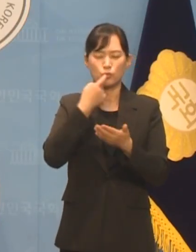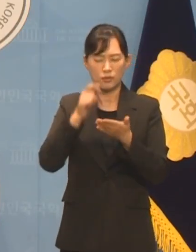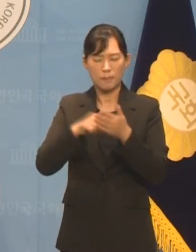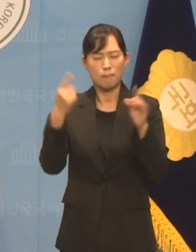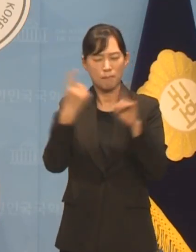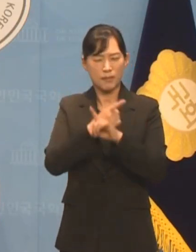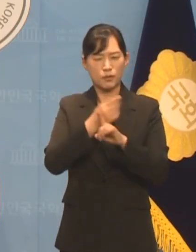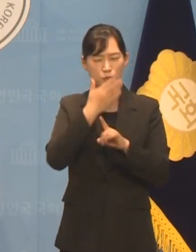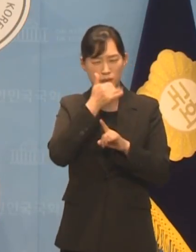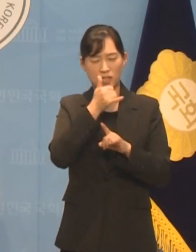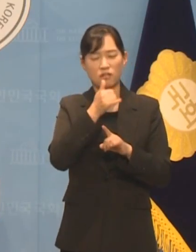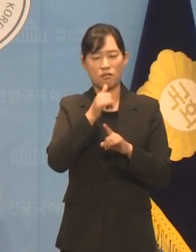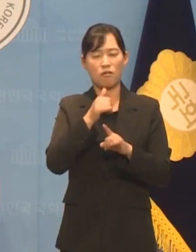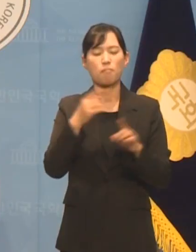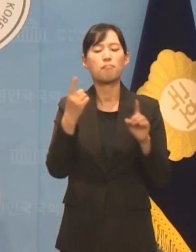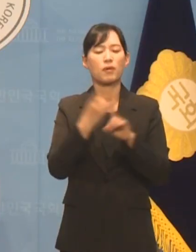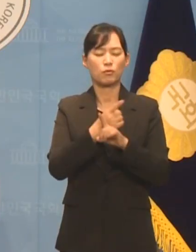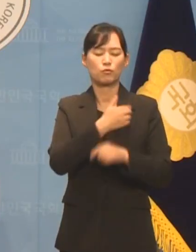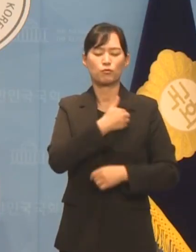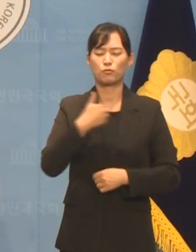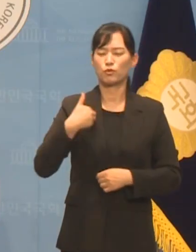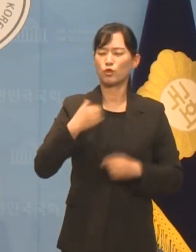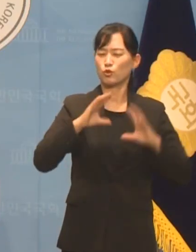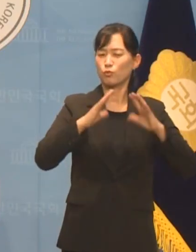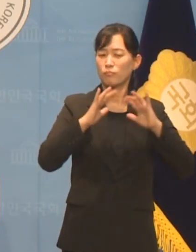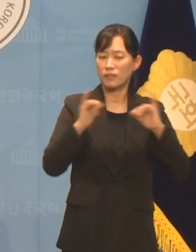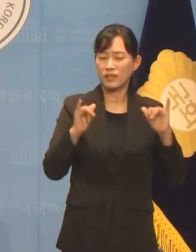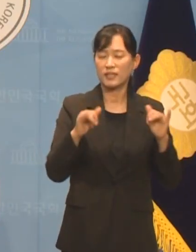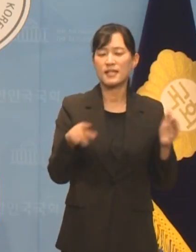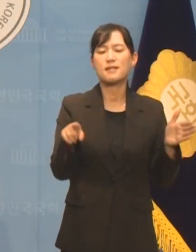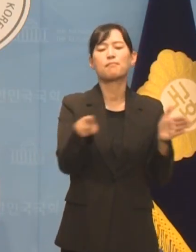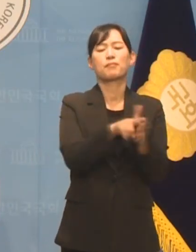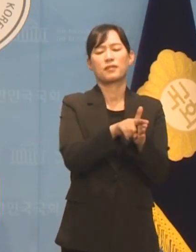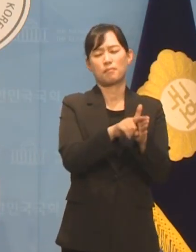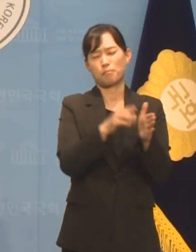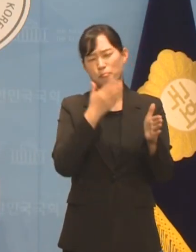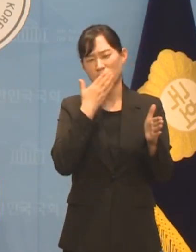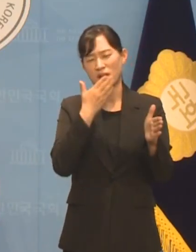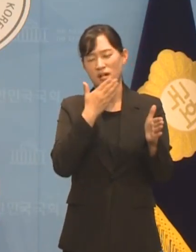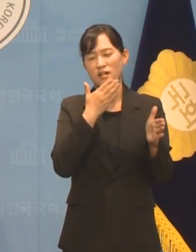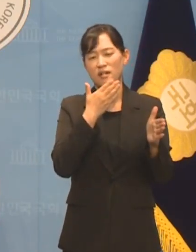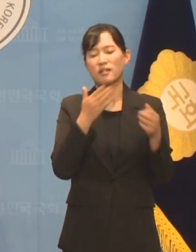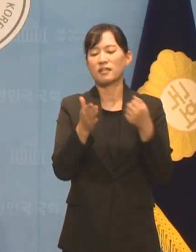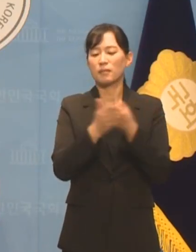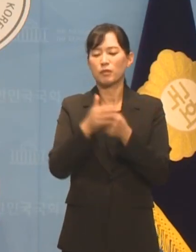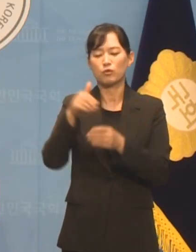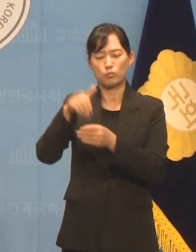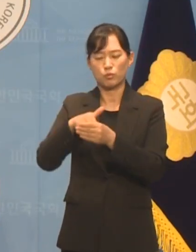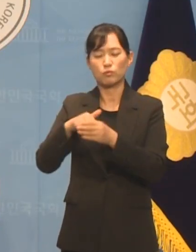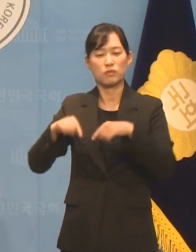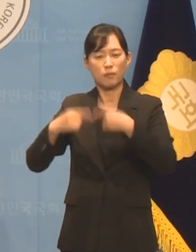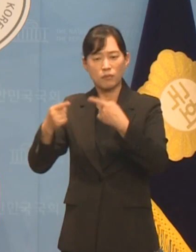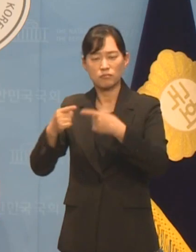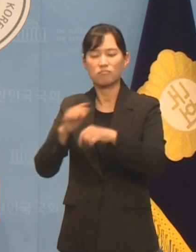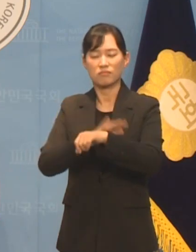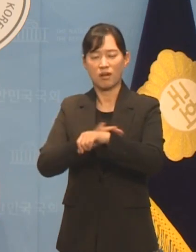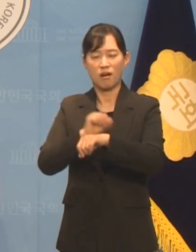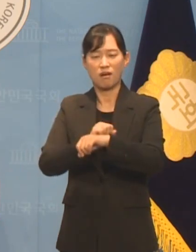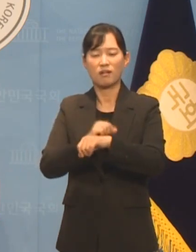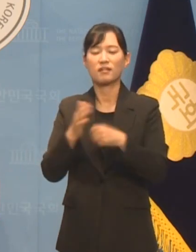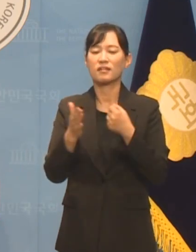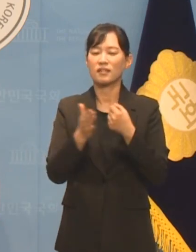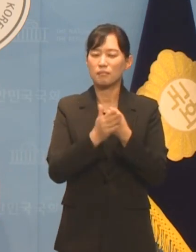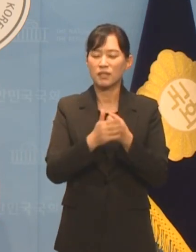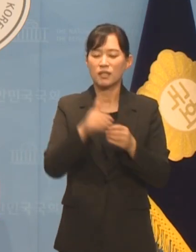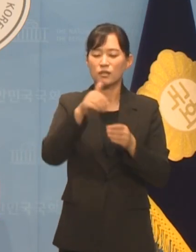수 있는 것만 바꿔도 충분히 국민들로부터 신뢰를 높일 수 있기 때문에 투표율도 높임으로 해서